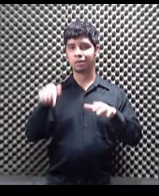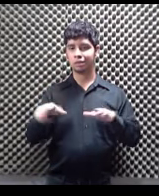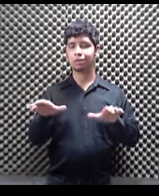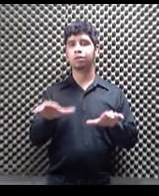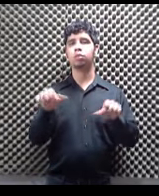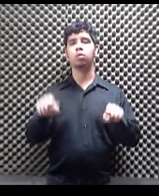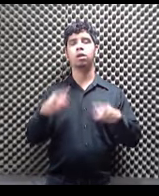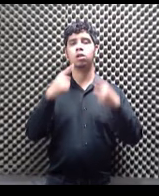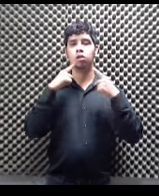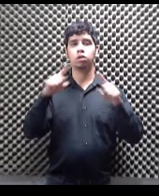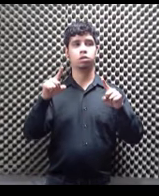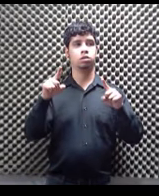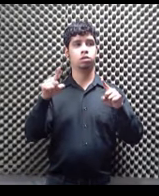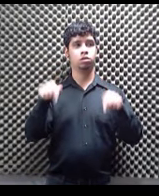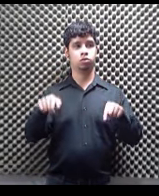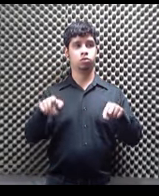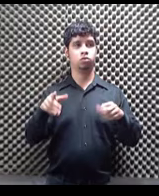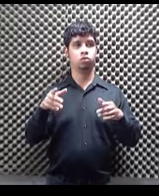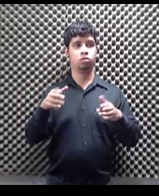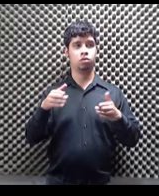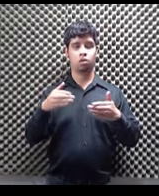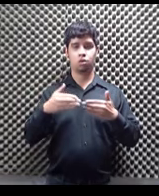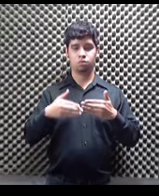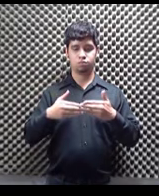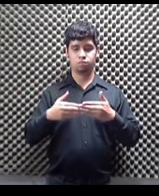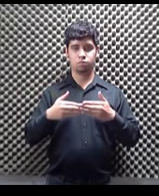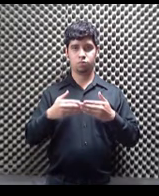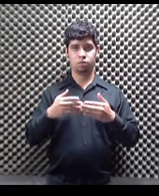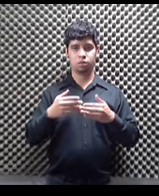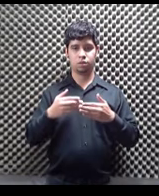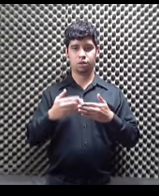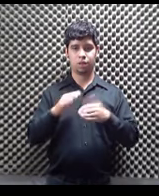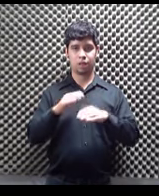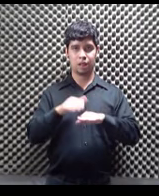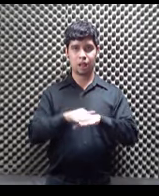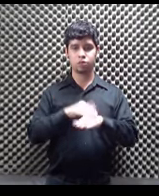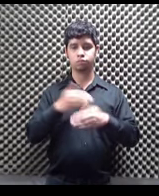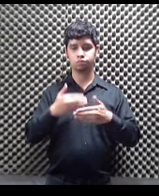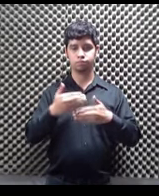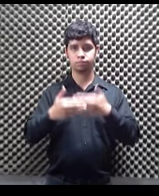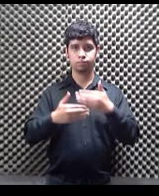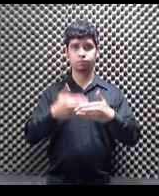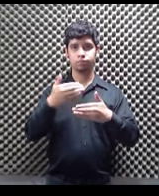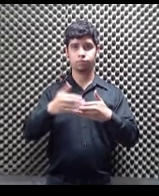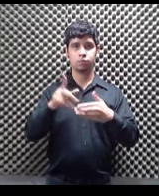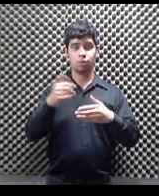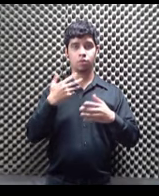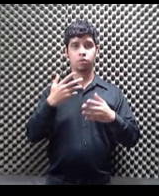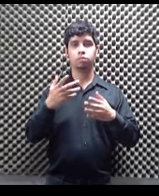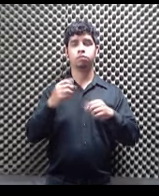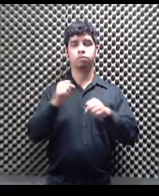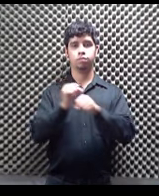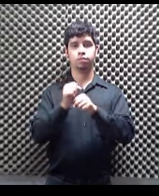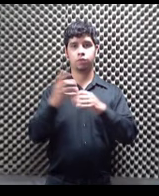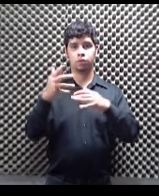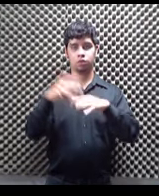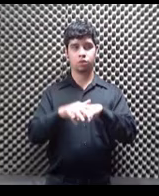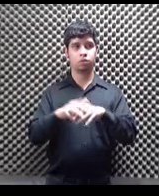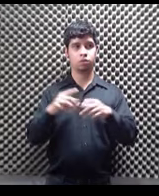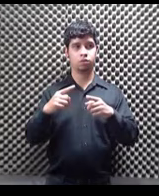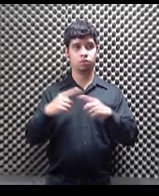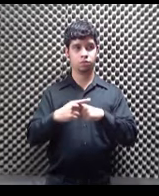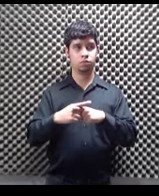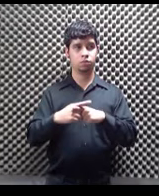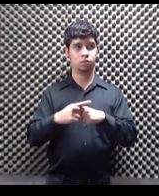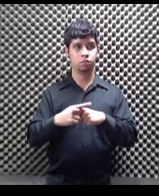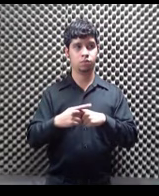lograr. Y esto es algo que vamos a ir poco a poco montando. Además, va a haber una referencia cruzada. Ajá. Que, por